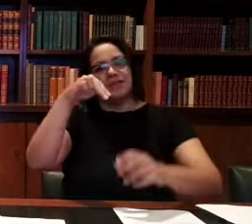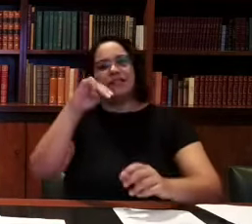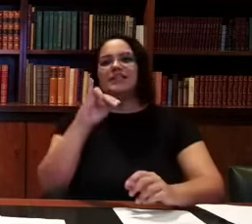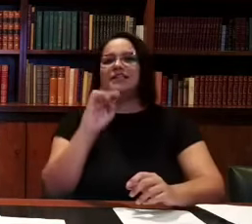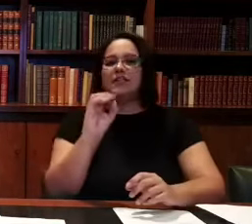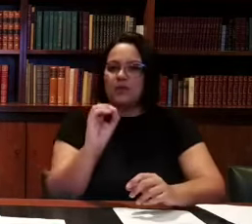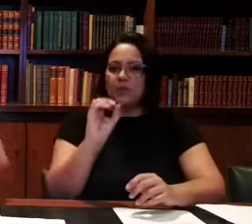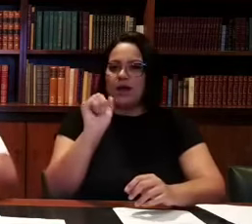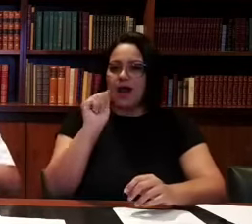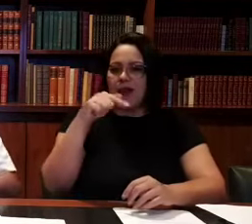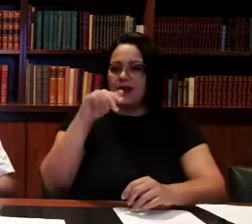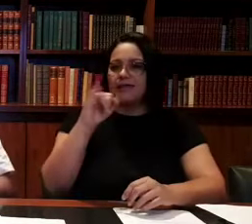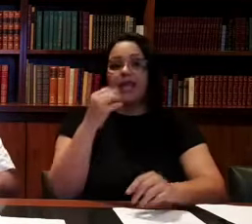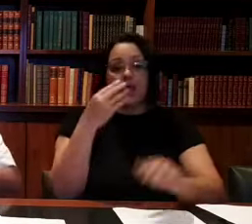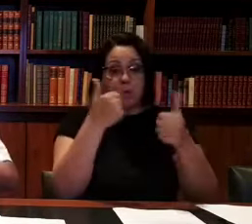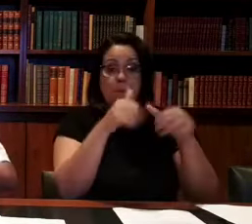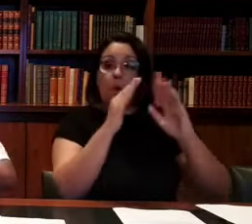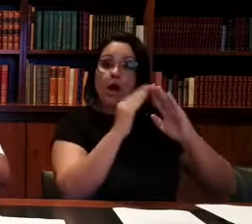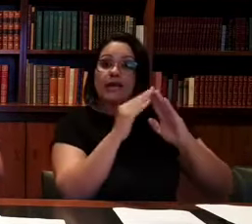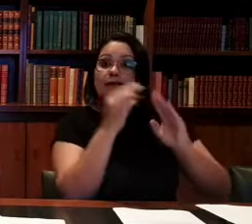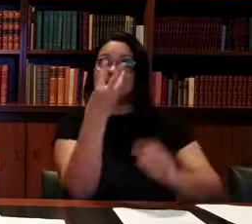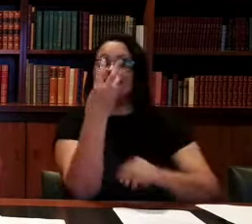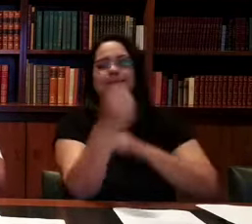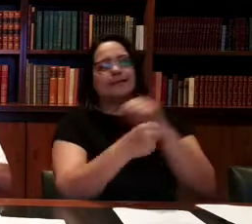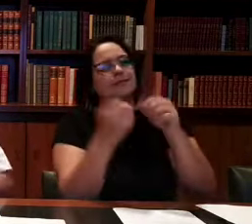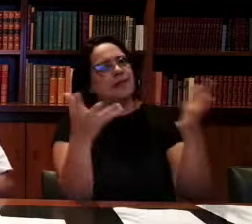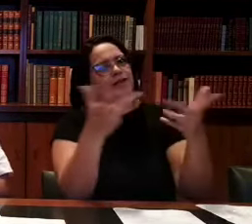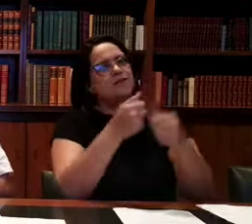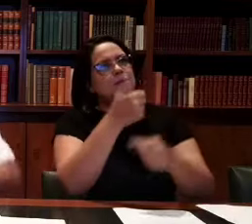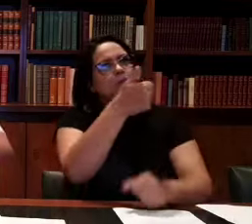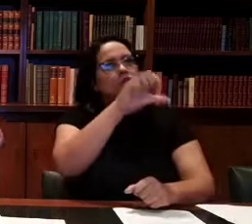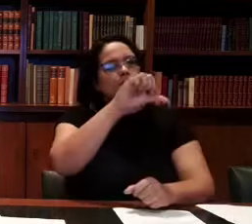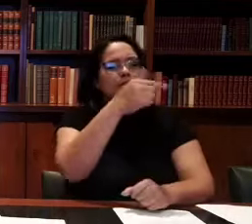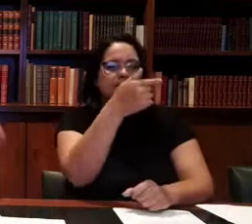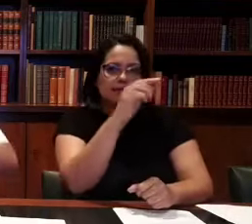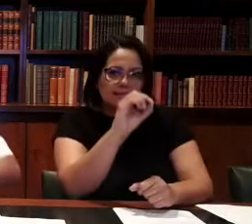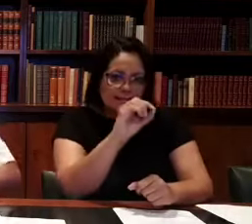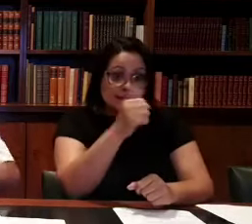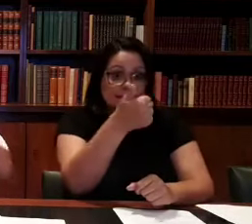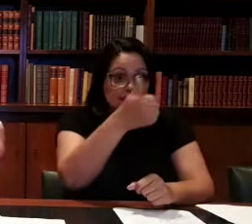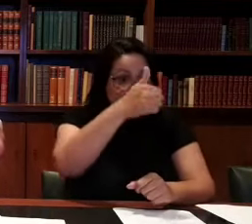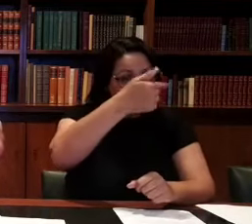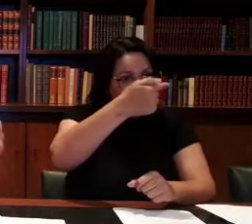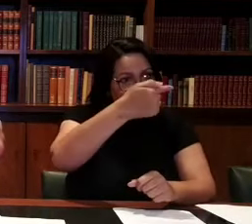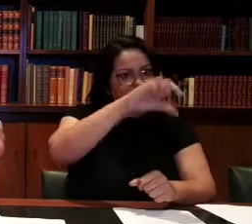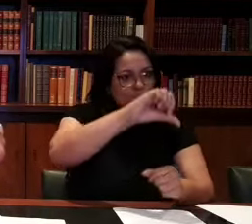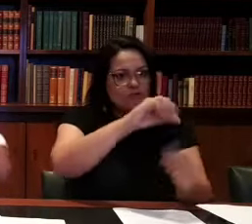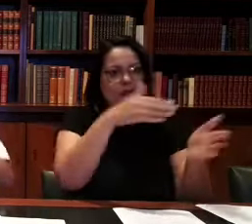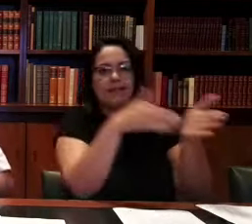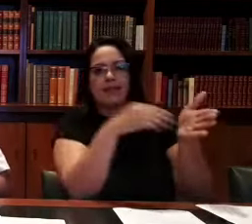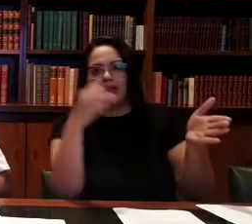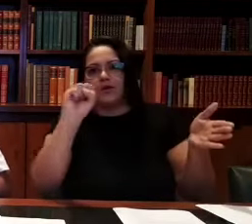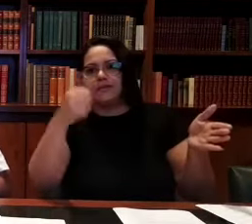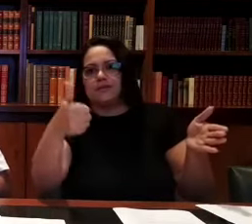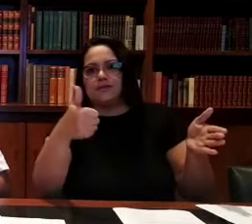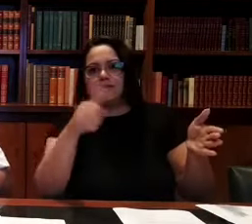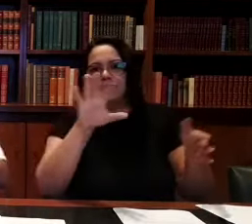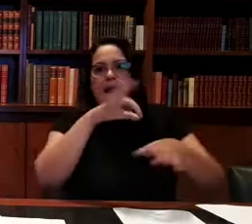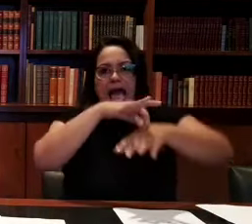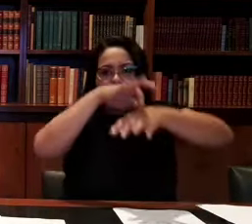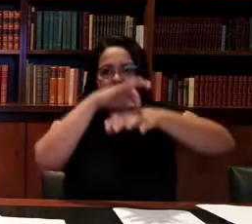23 anos maravilhosos lá eu aqui 79 80 81 tá muito água vira a carne lá era mais ou menos